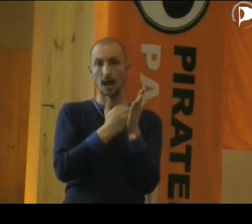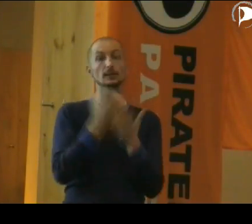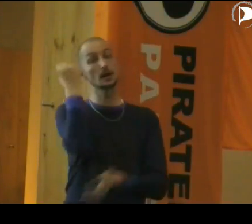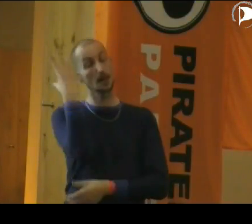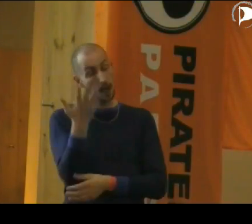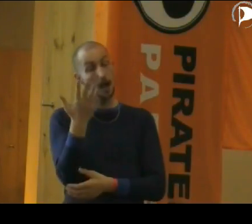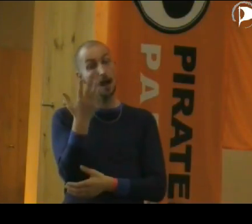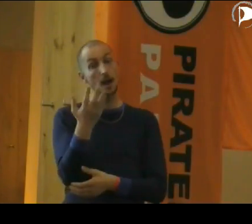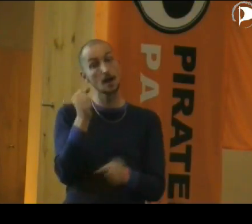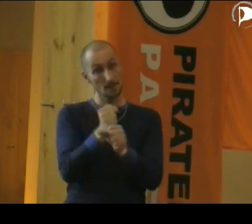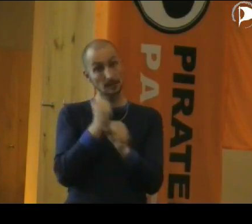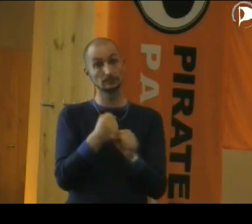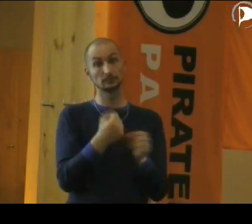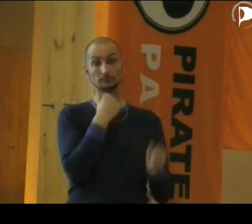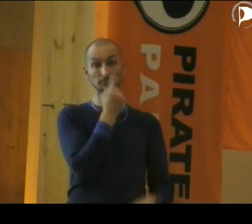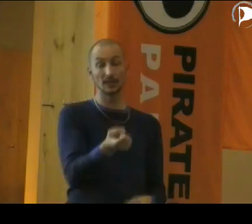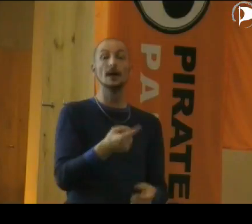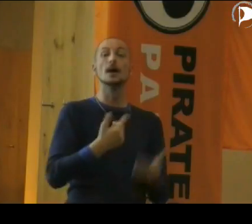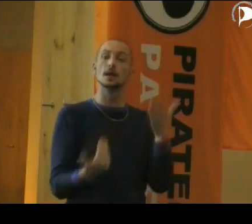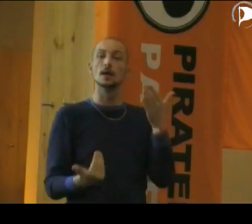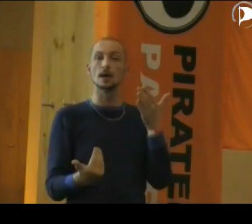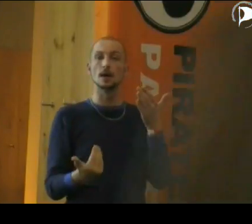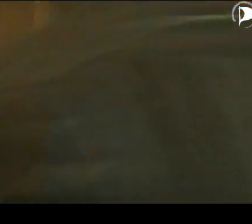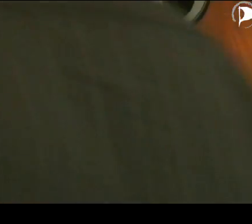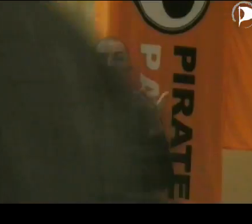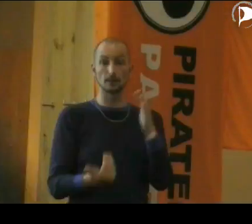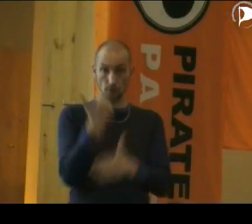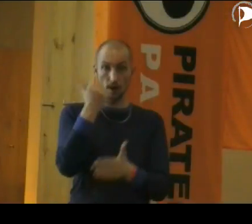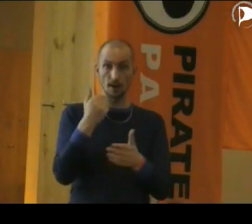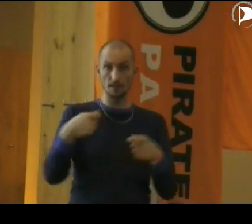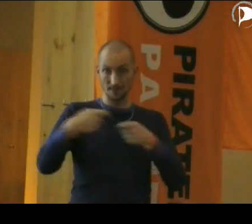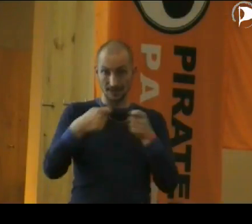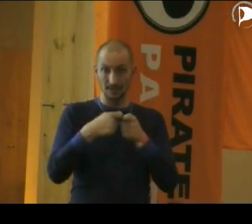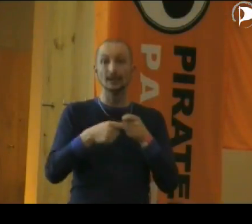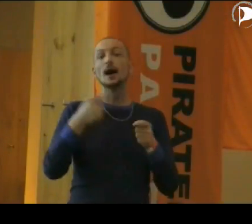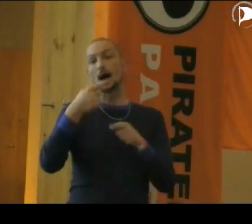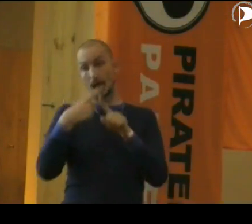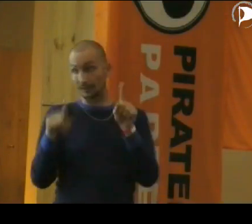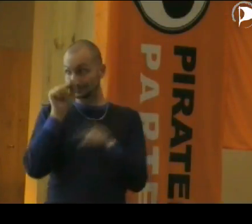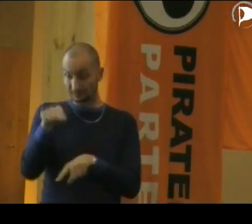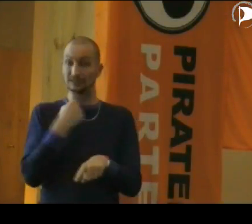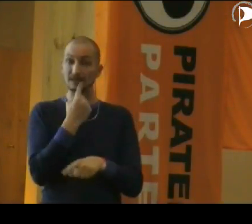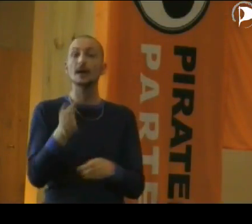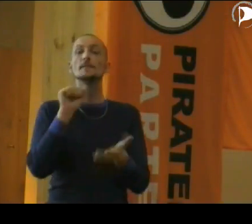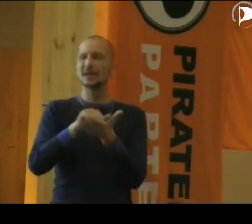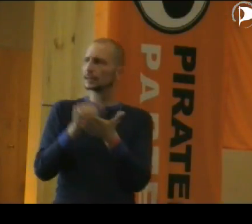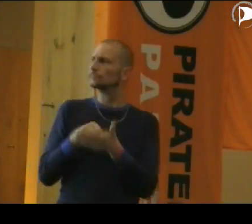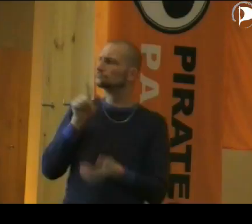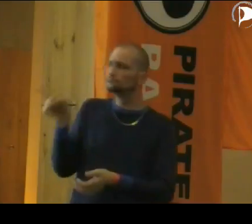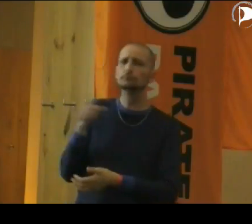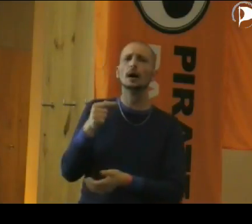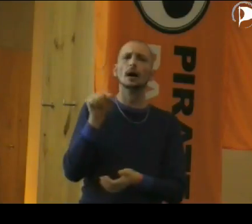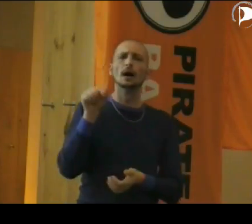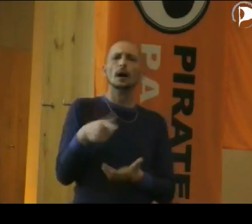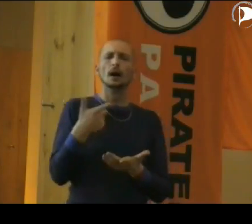klare gemacht wird desto teurer ist und für neue mitglieder alle haben gesagt zu pressen mit deswegen würde mich interessieren hast du da zum beispiel schon